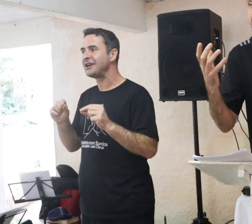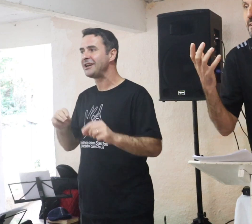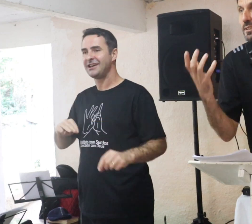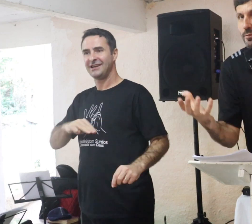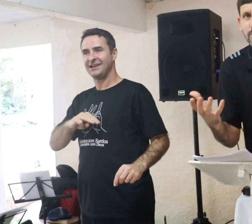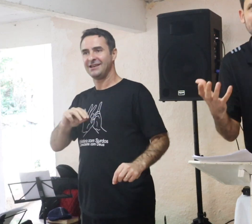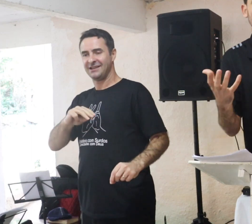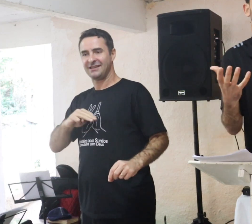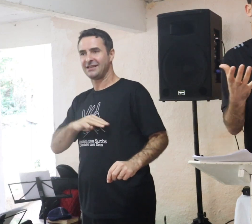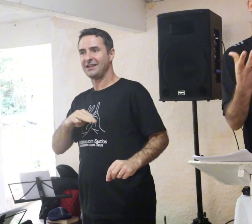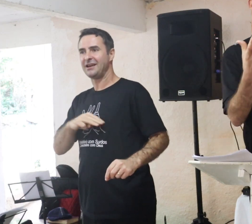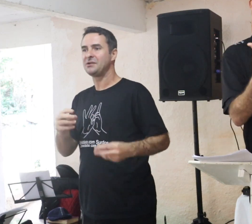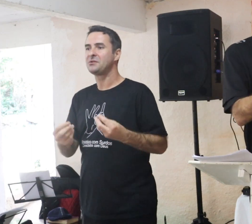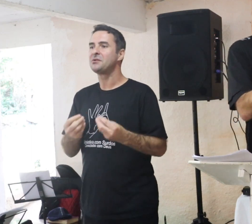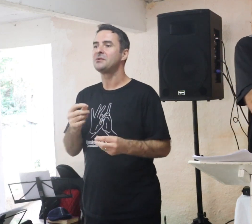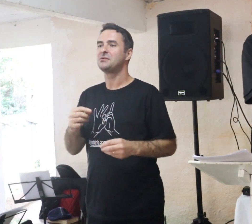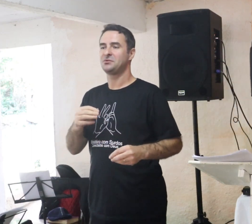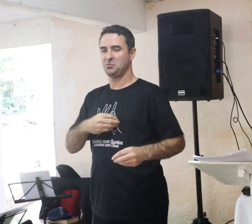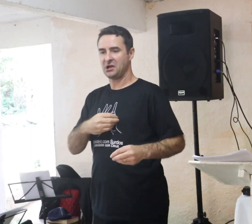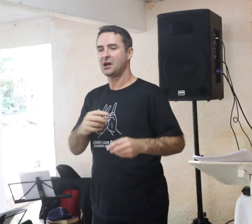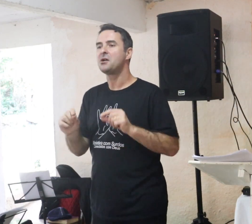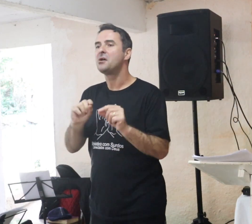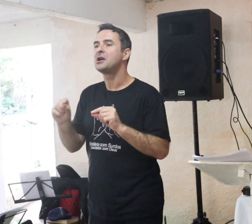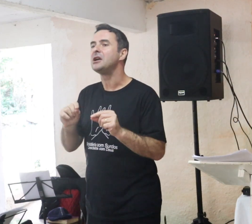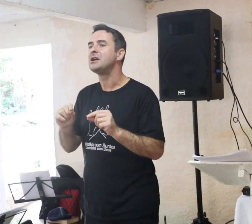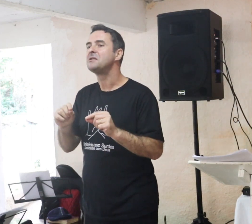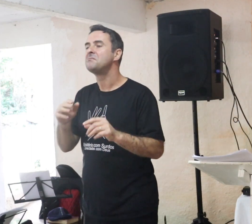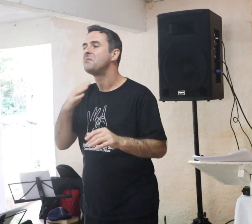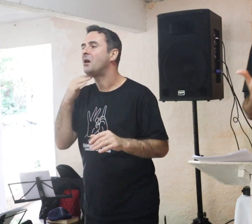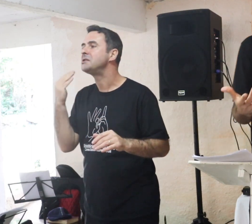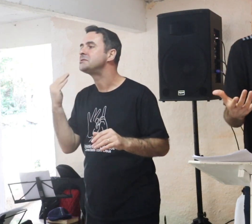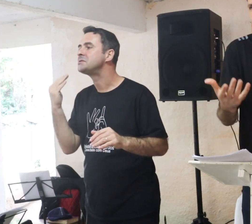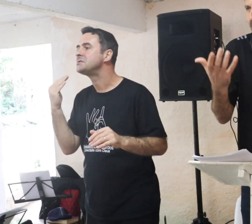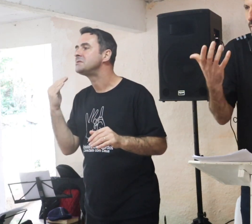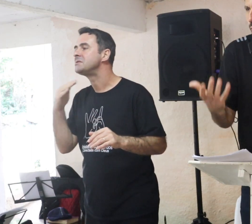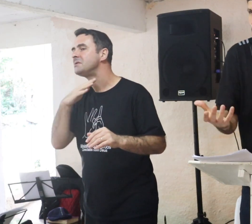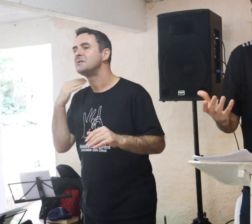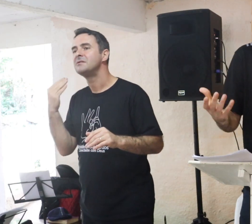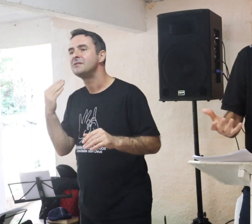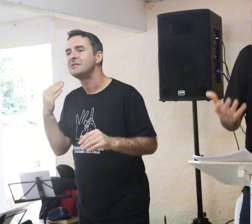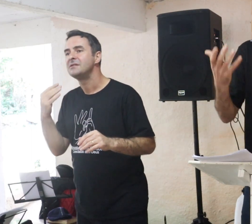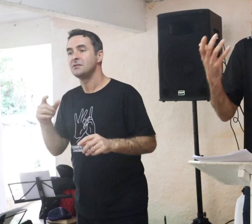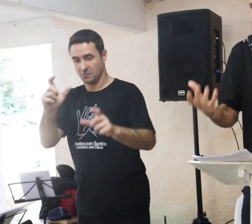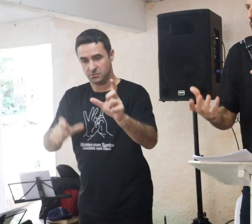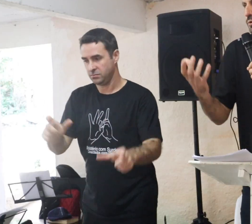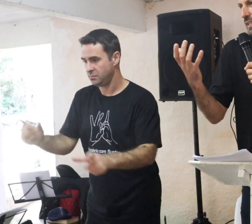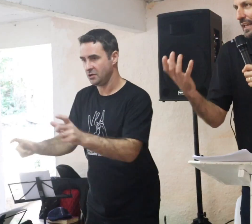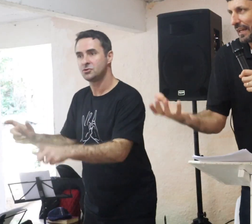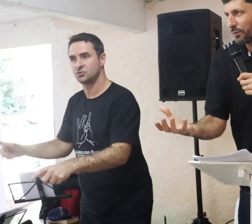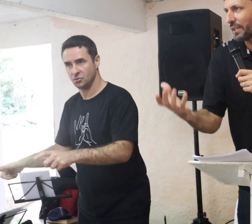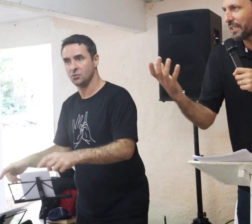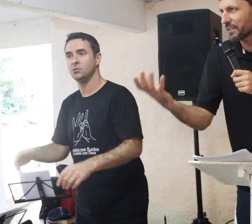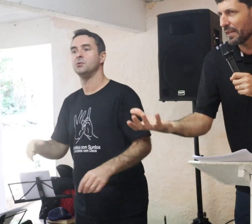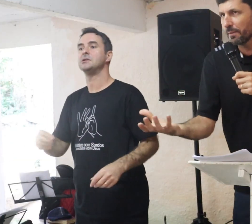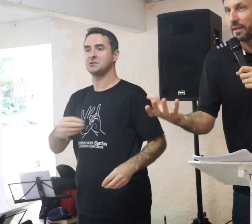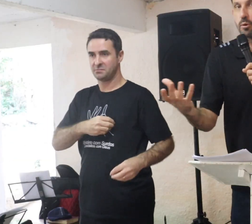salário merecido, não é? Salário é algo merecido. Então, os pecadores merecem o salário que recebem. Qual